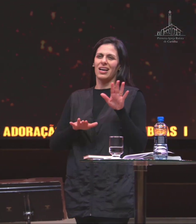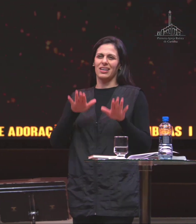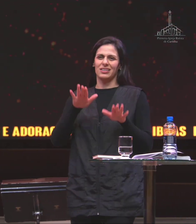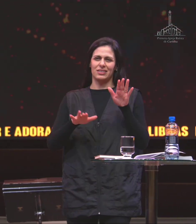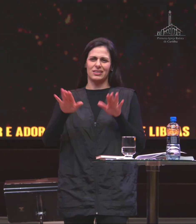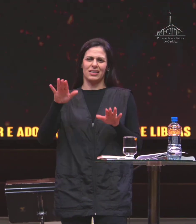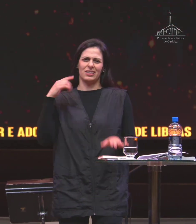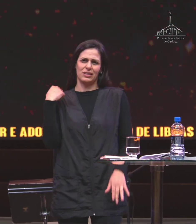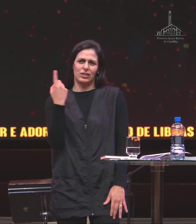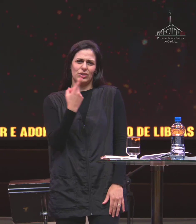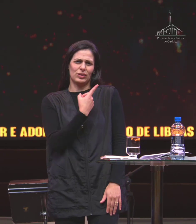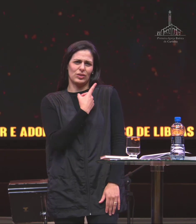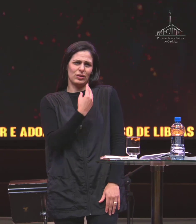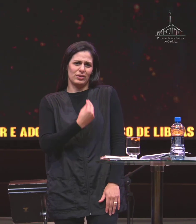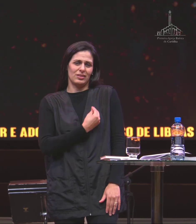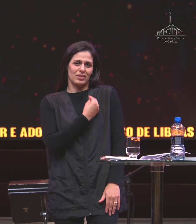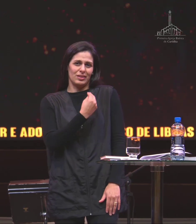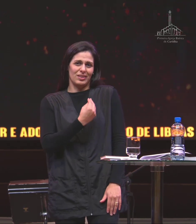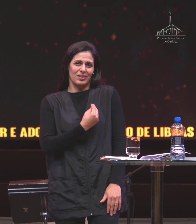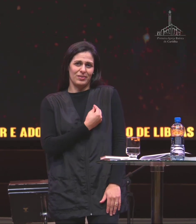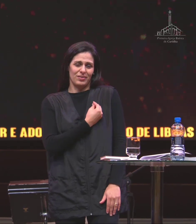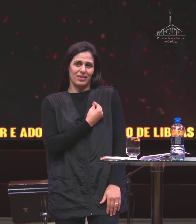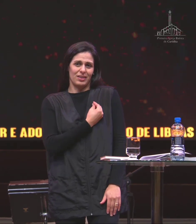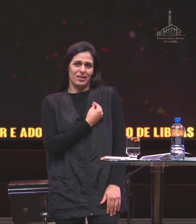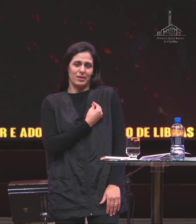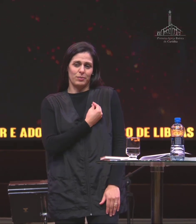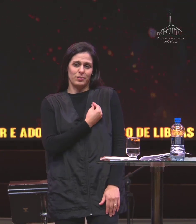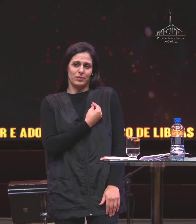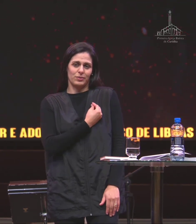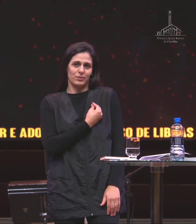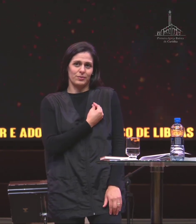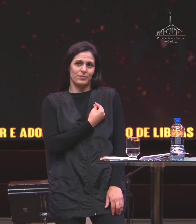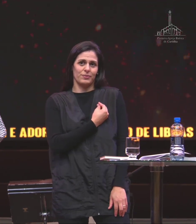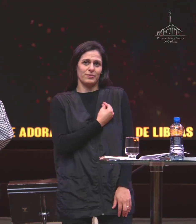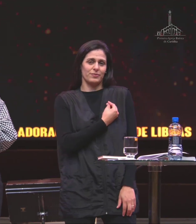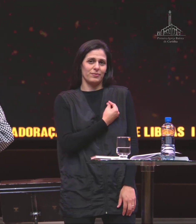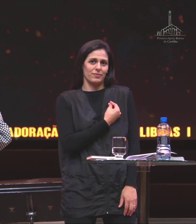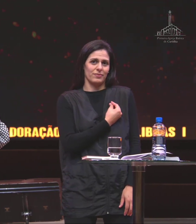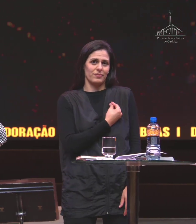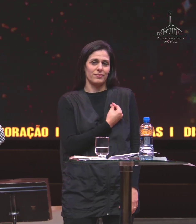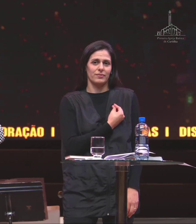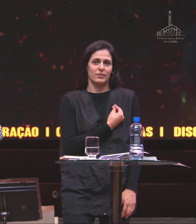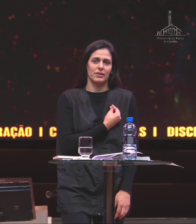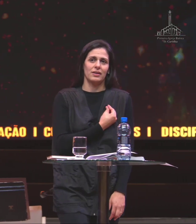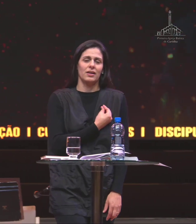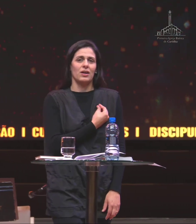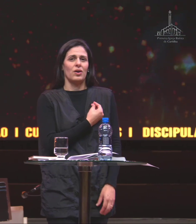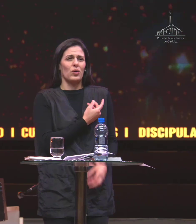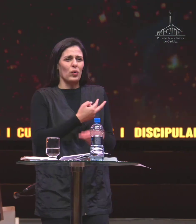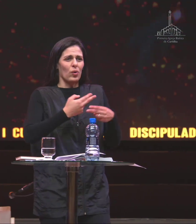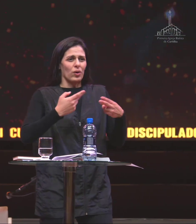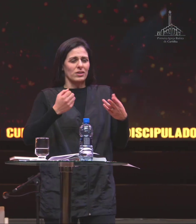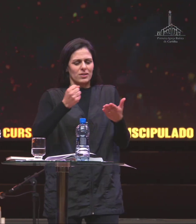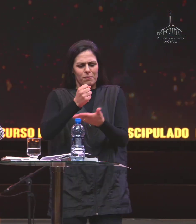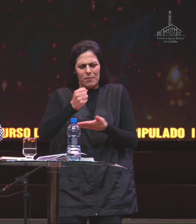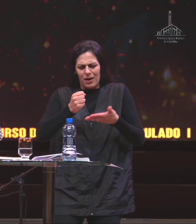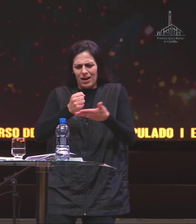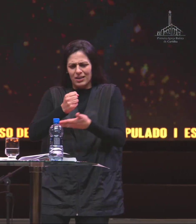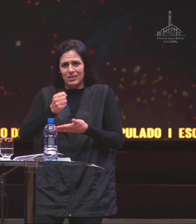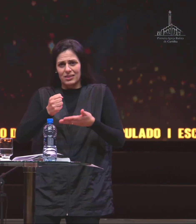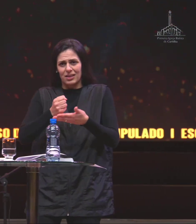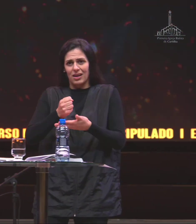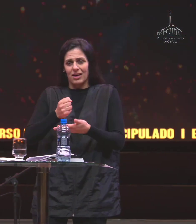Daí o outro está vivendo o superabundante de Deus, está ali vivendo os projetos que Deus tem para ele. E você fica, nossa, que massa a vida dele,